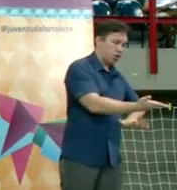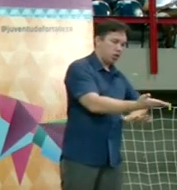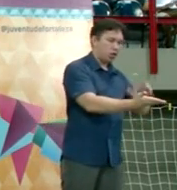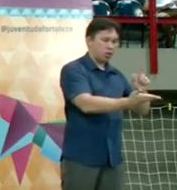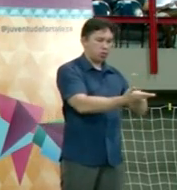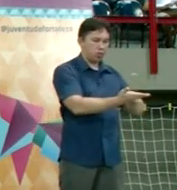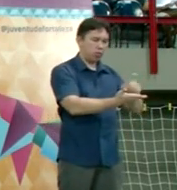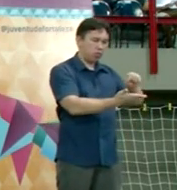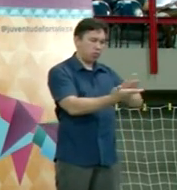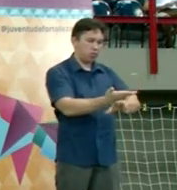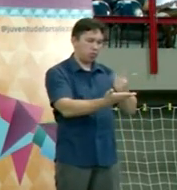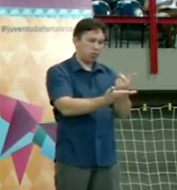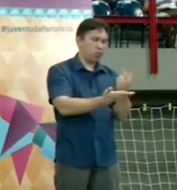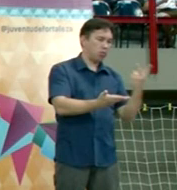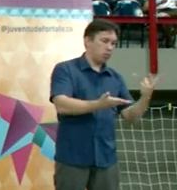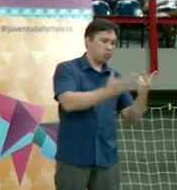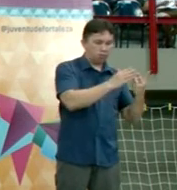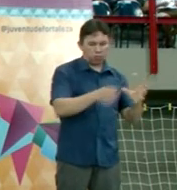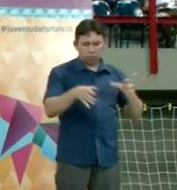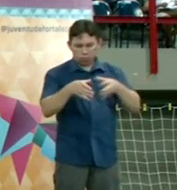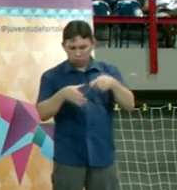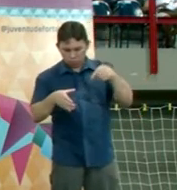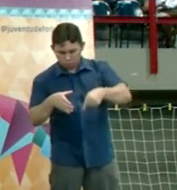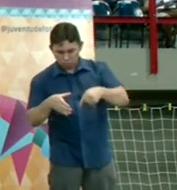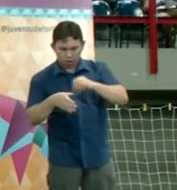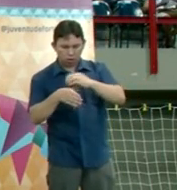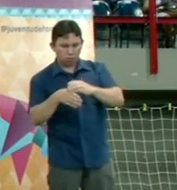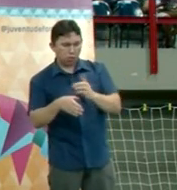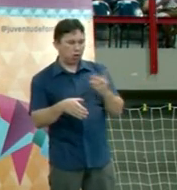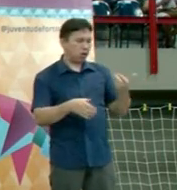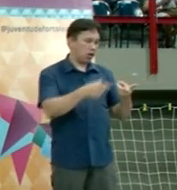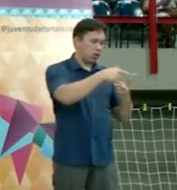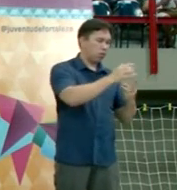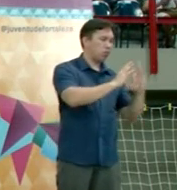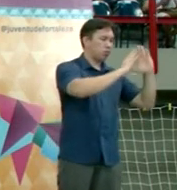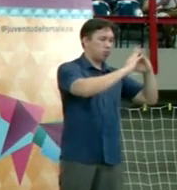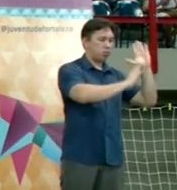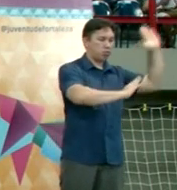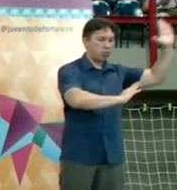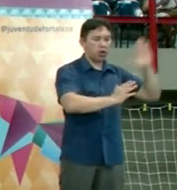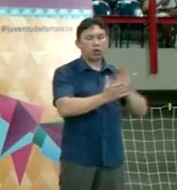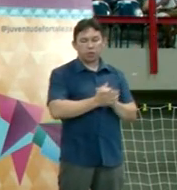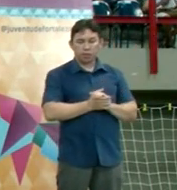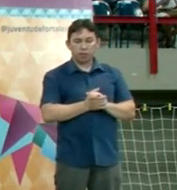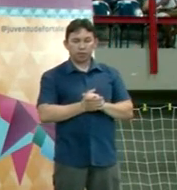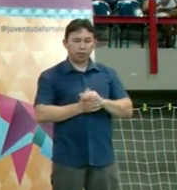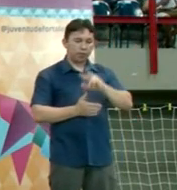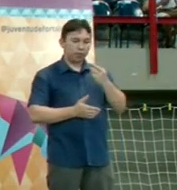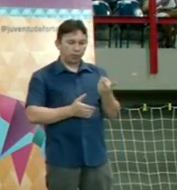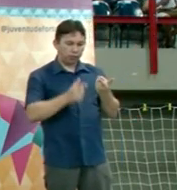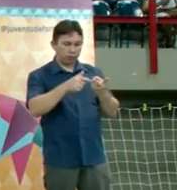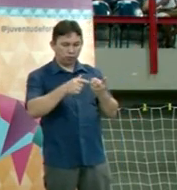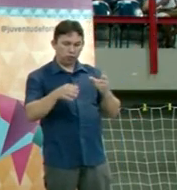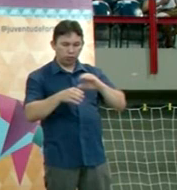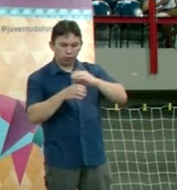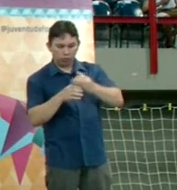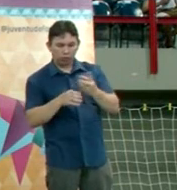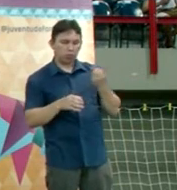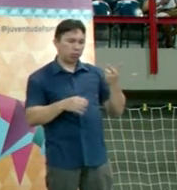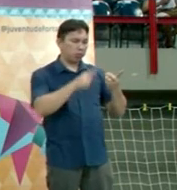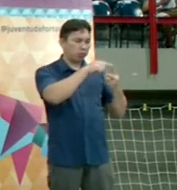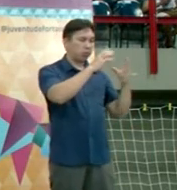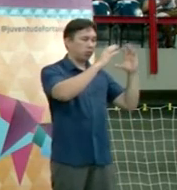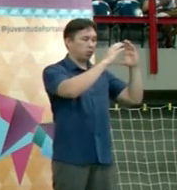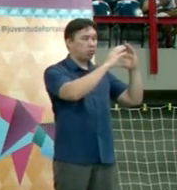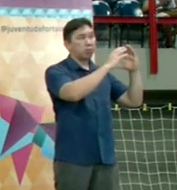está dividido em dois conjuntos, tem exercício de classe e exercício de casa, mas exercício para a gente de classe é o que a gente fizer aqui, de casa é tudo que